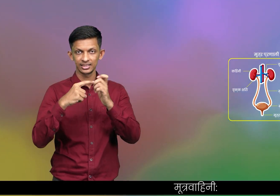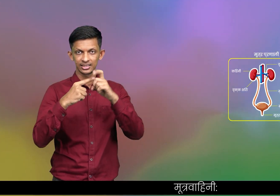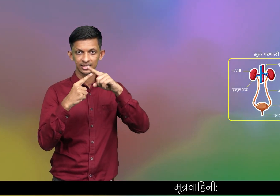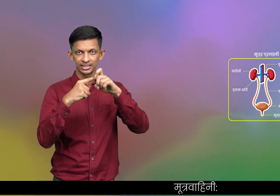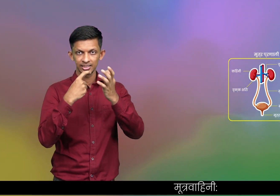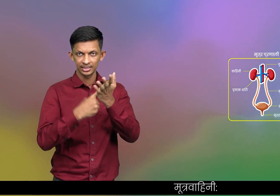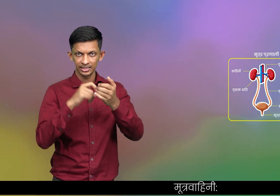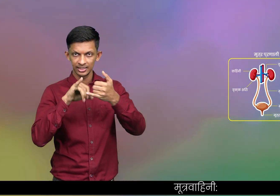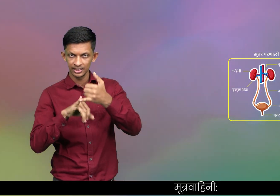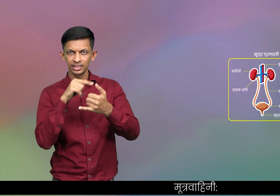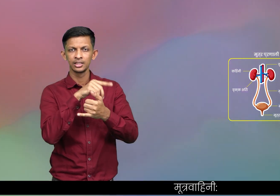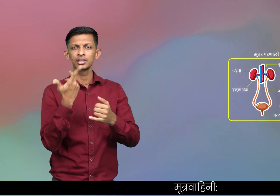मूत्रवाहिनी